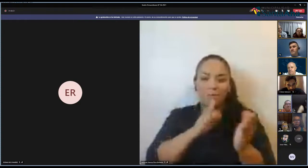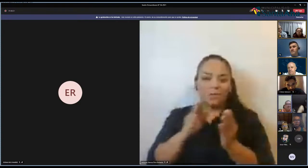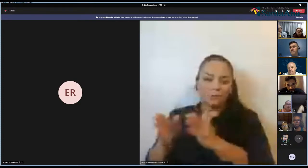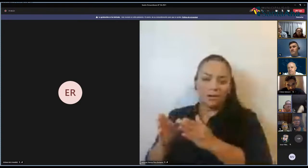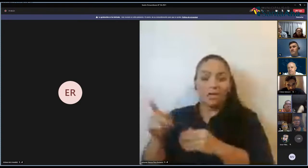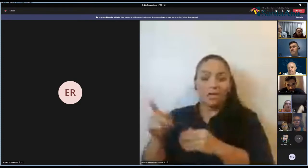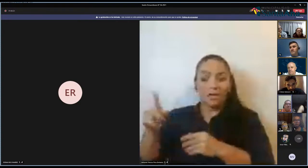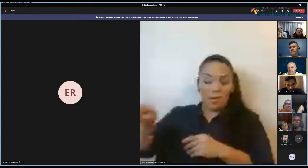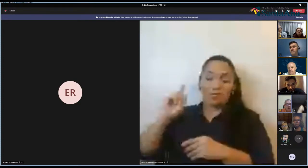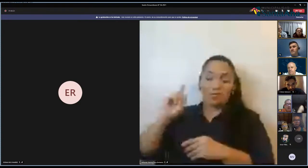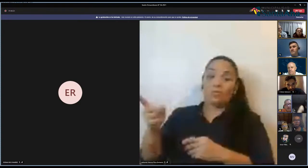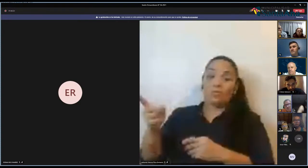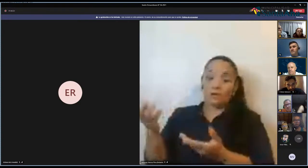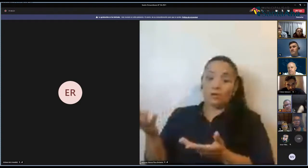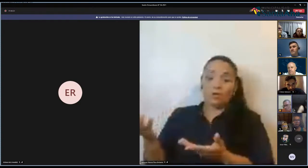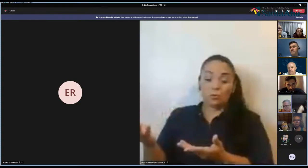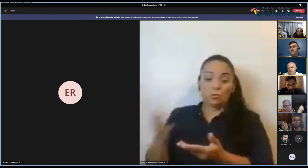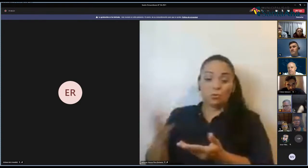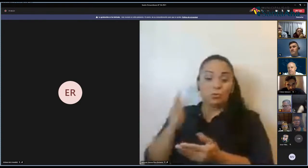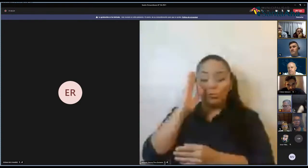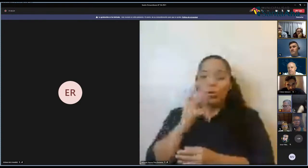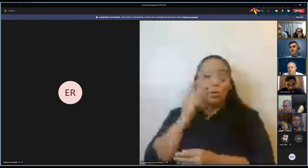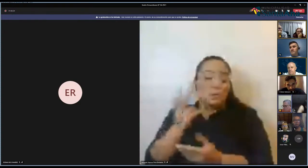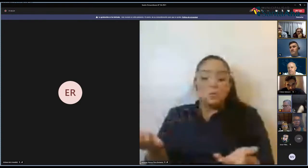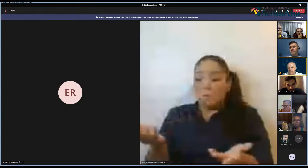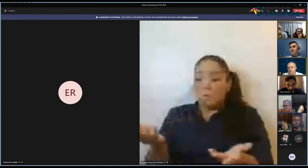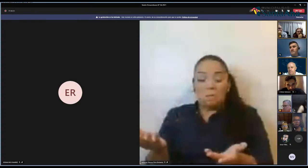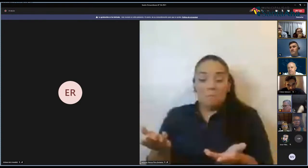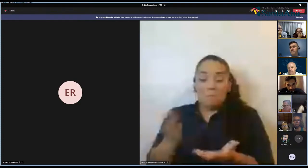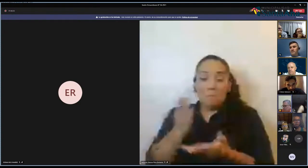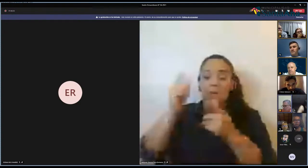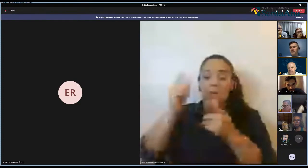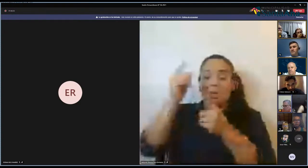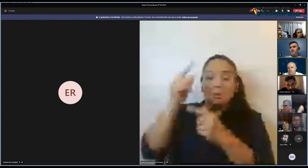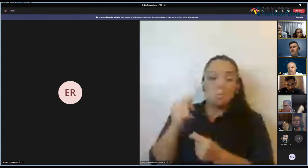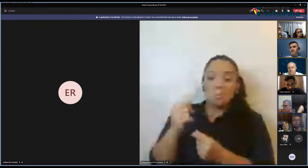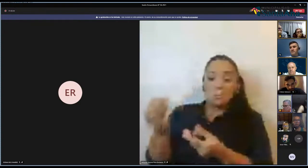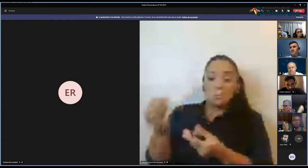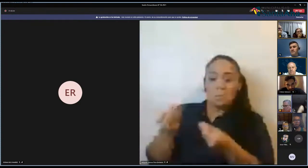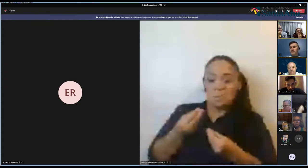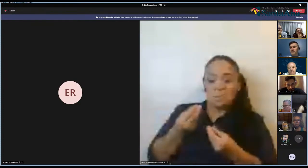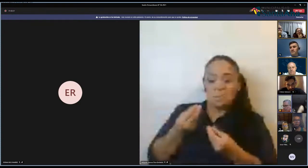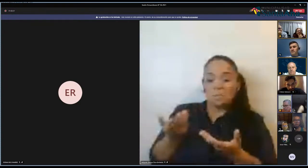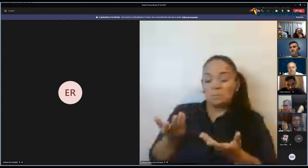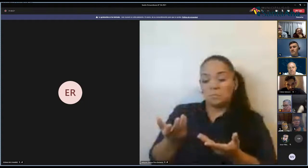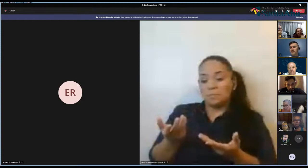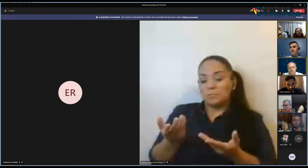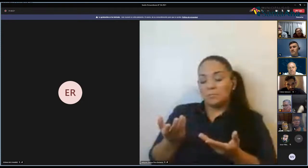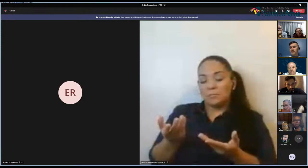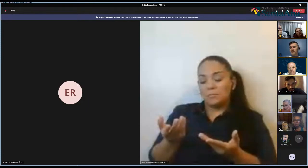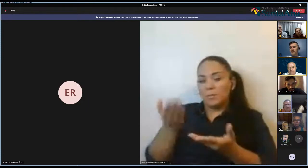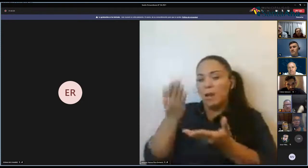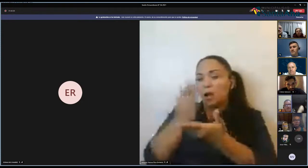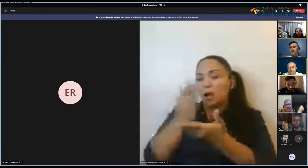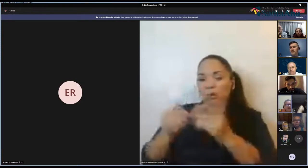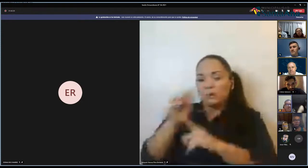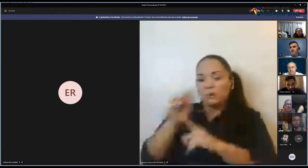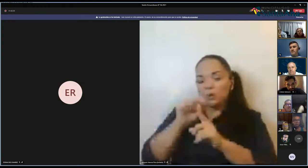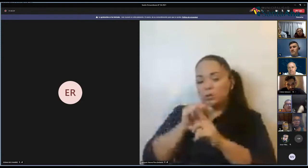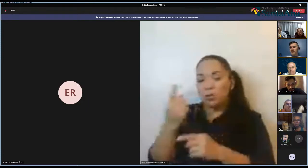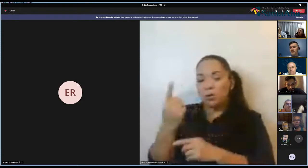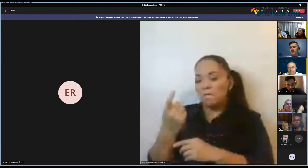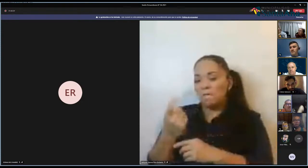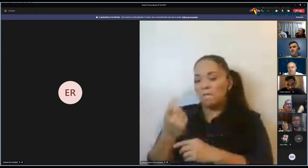porque nunca he visto tampoco que a nivel de presupuesto nos pongan algún otro alguna situación que les falte personal